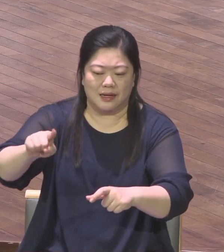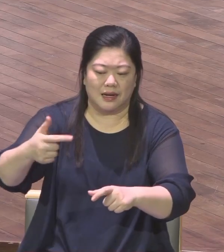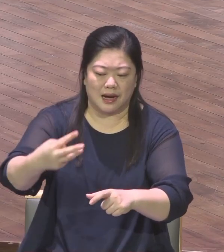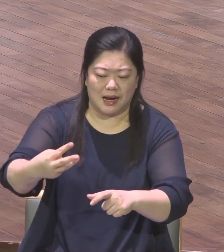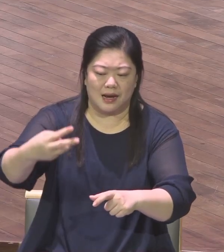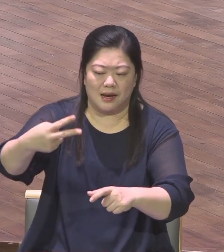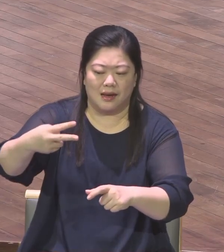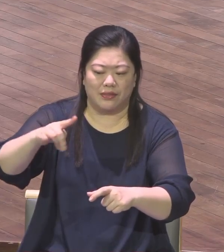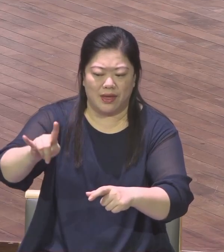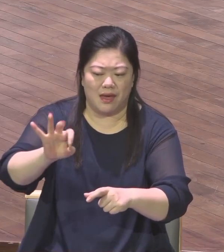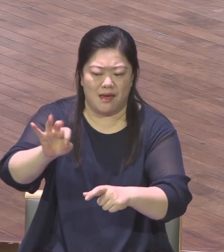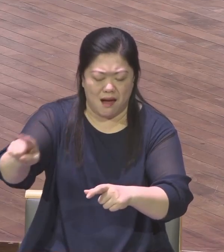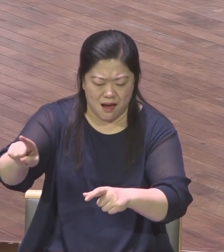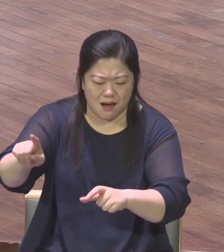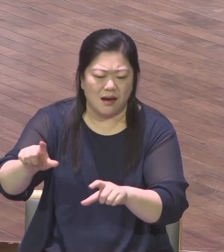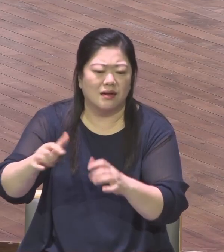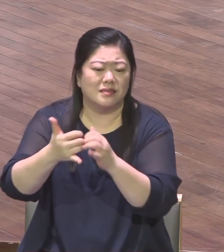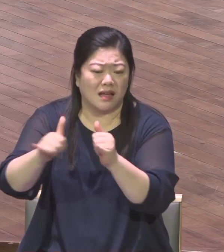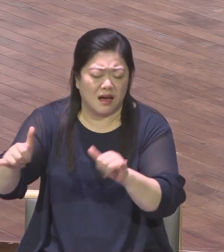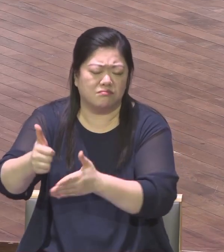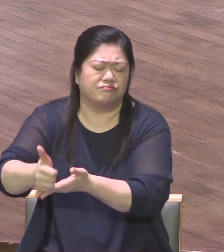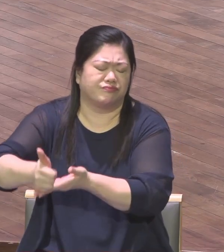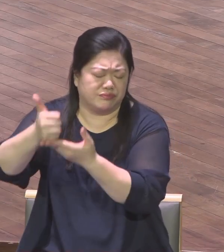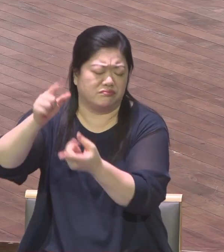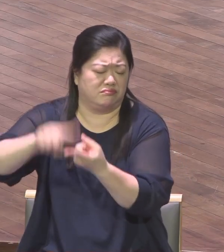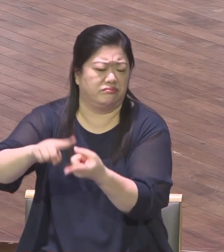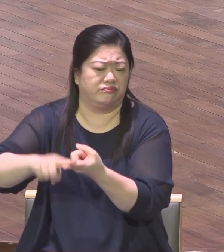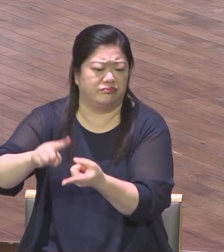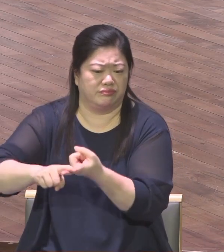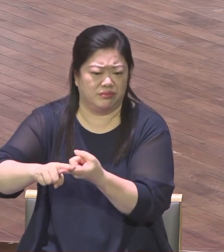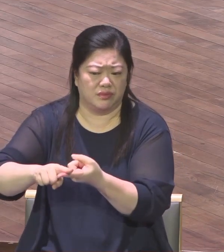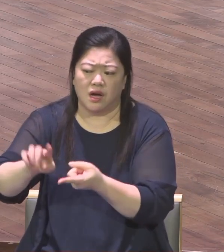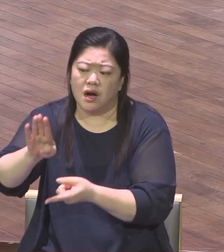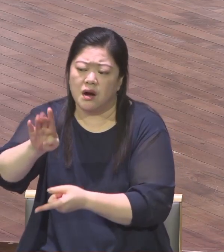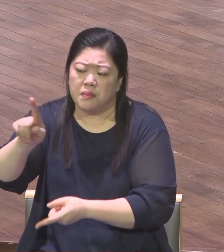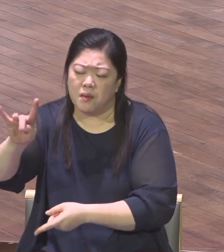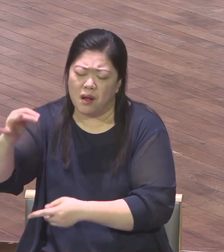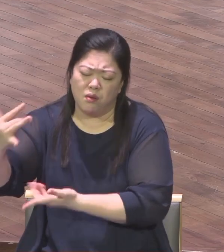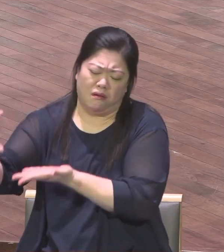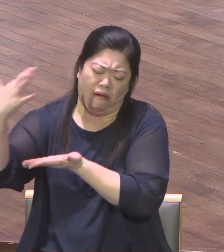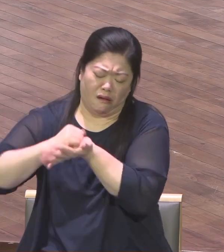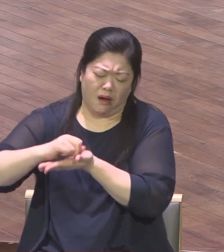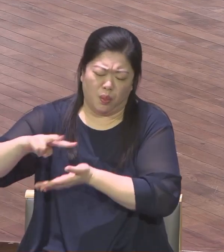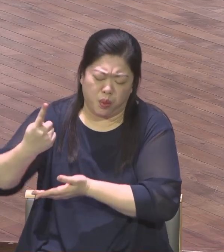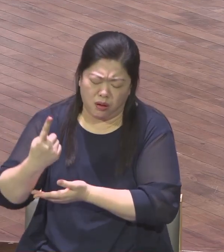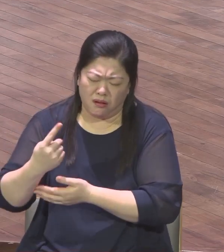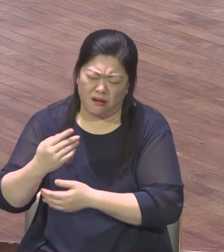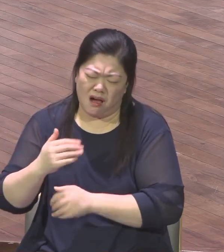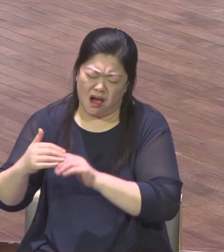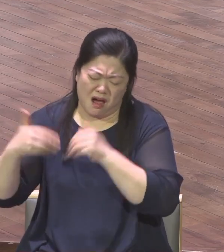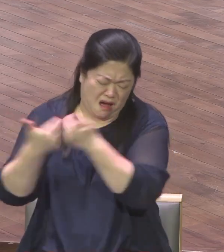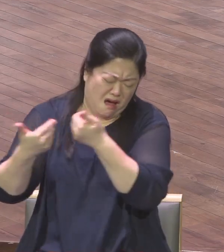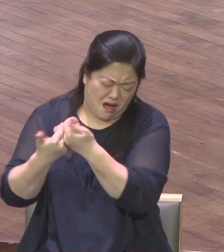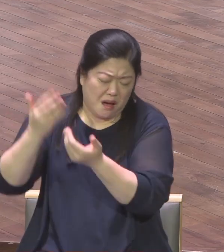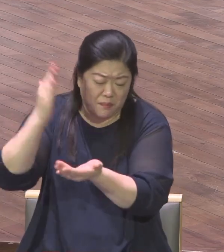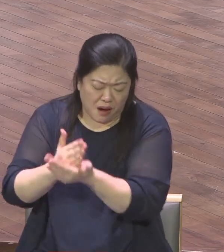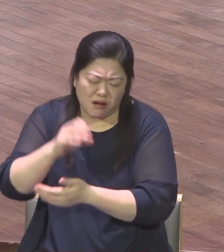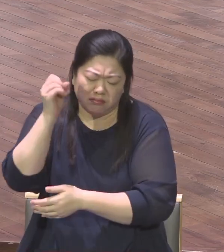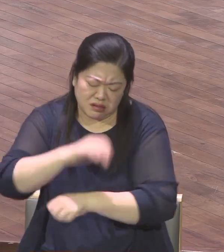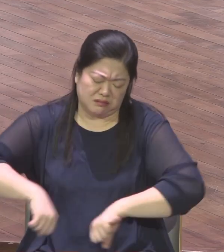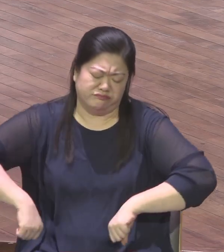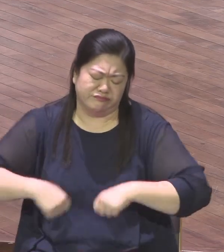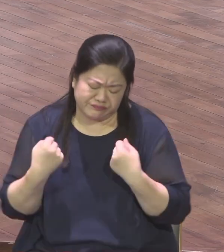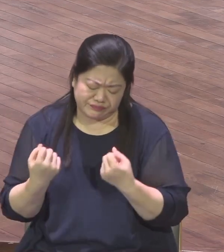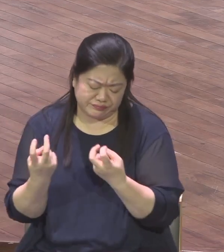살면서 바벨론의 왕을 섬기라. 그리하면 너에게 유익하리라. 자, 이렇게 한마디로